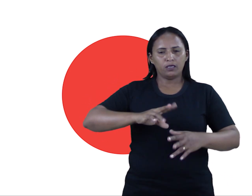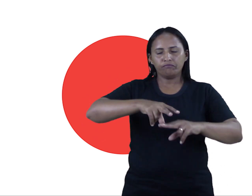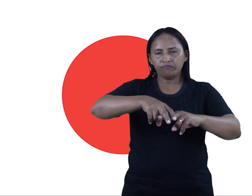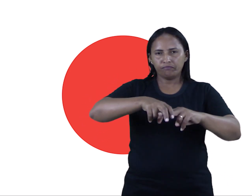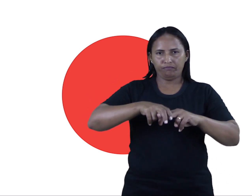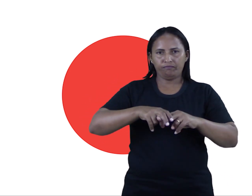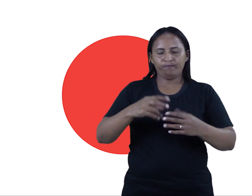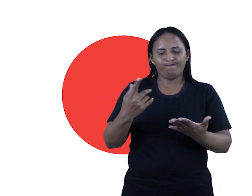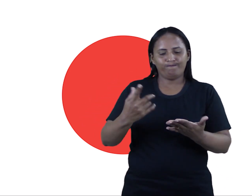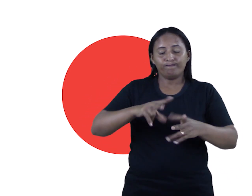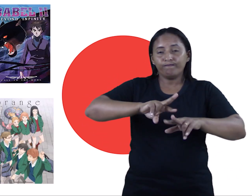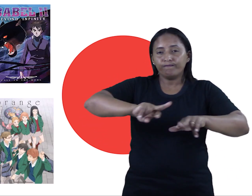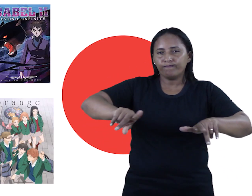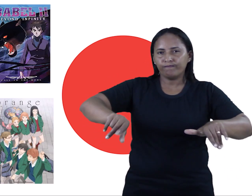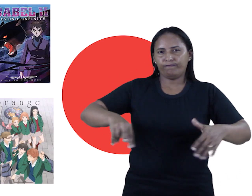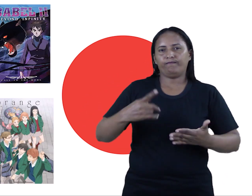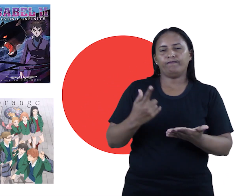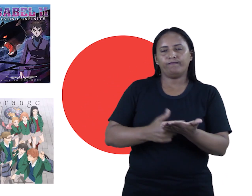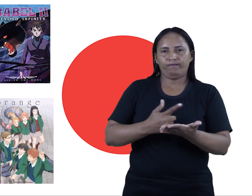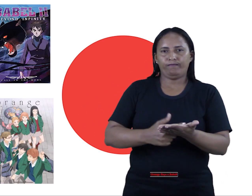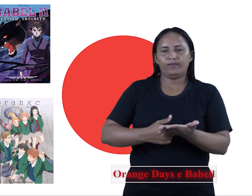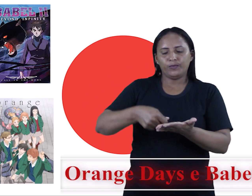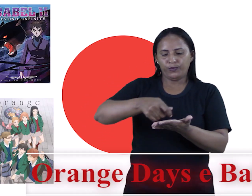publicados, animes e como exemplos temos